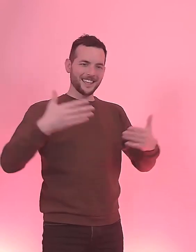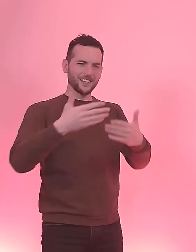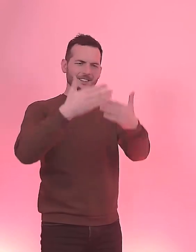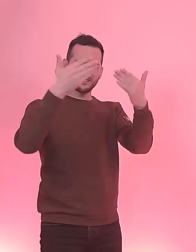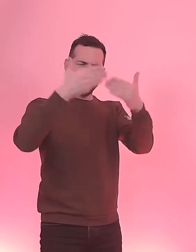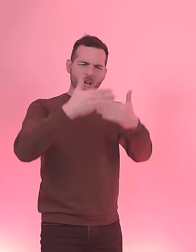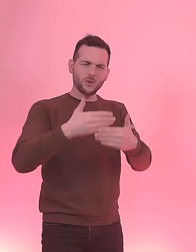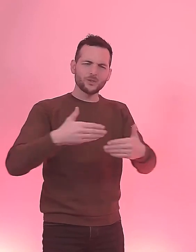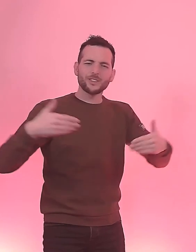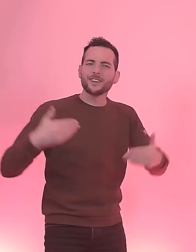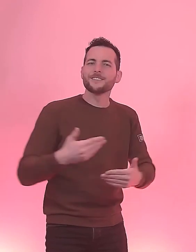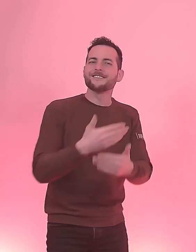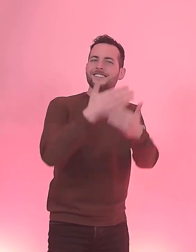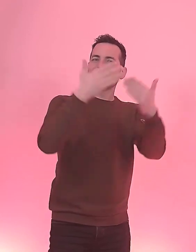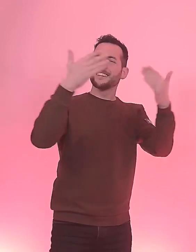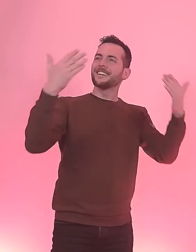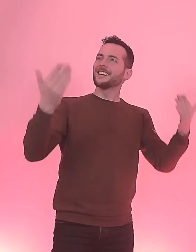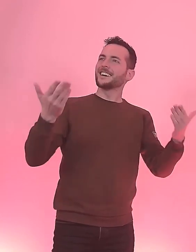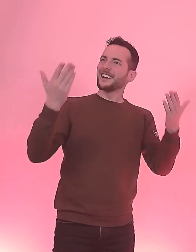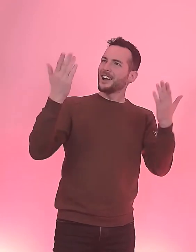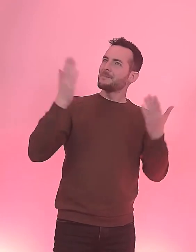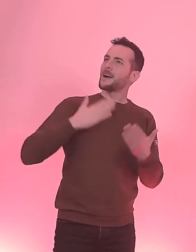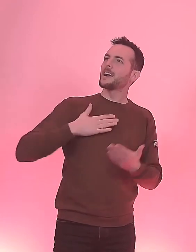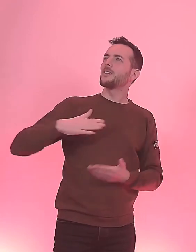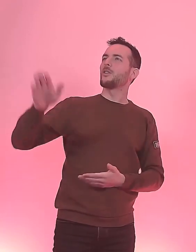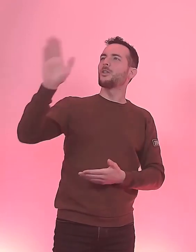er is cool